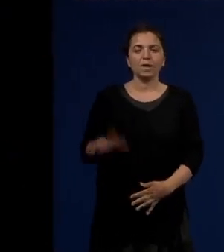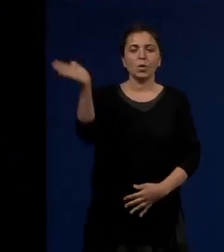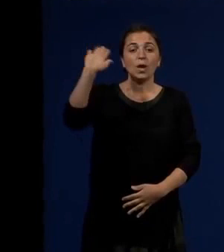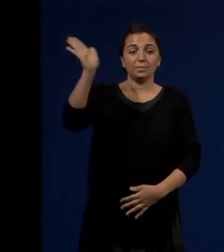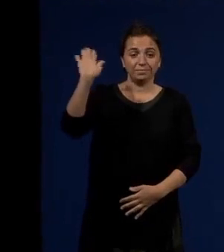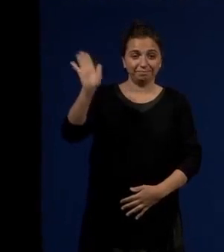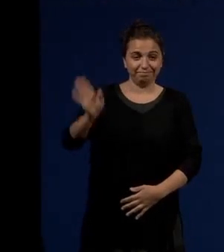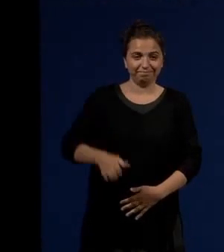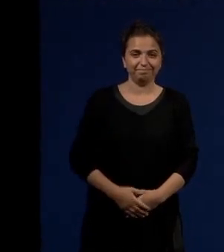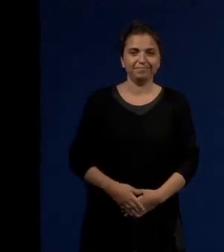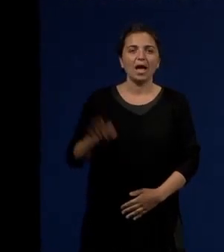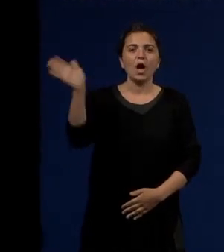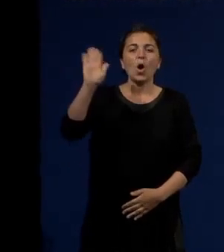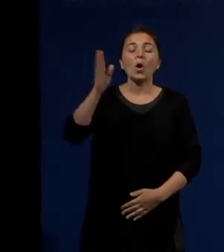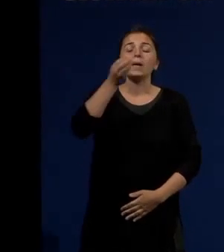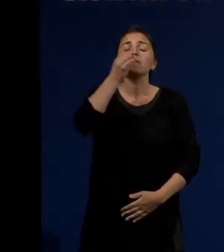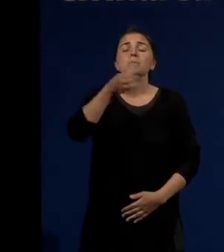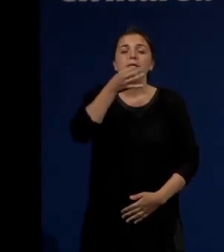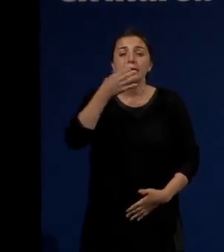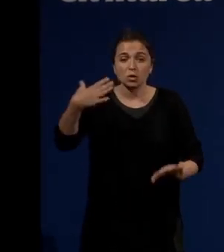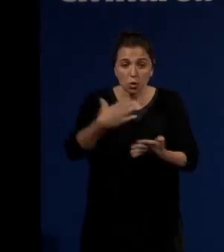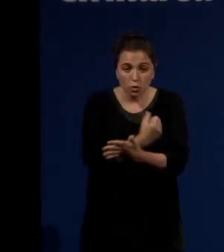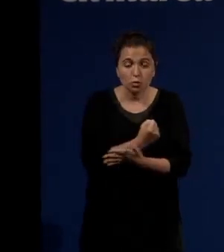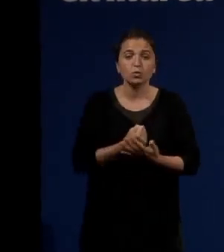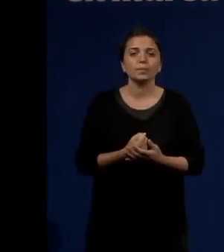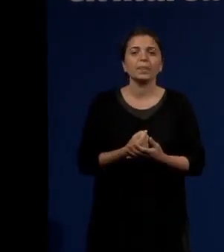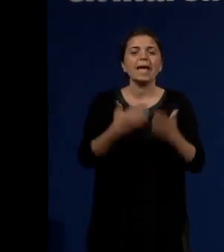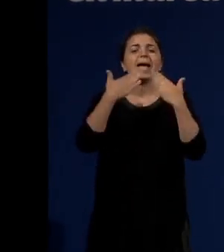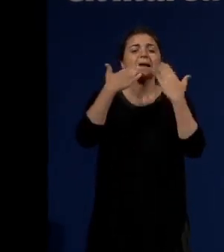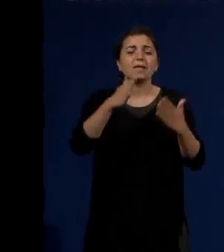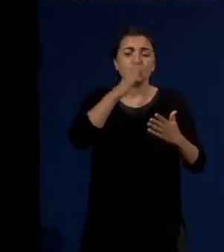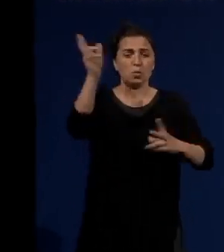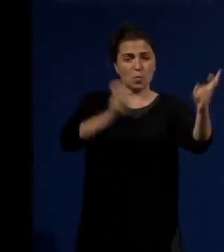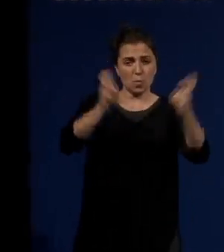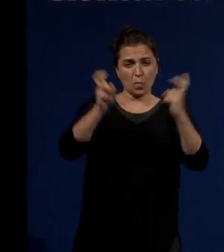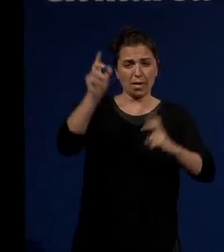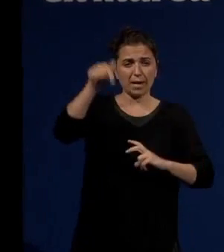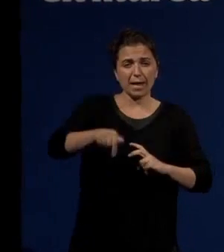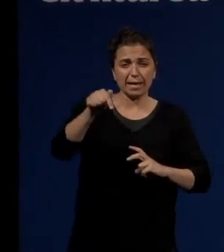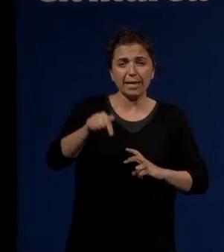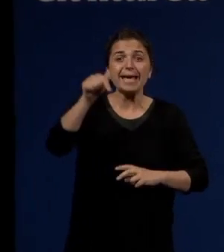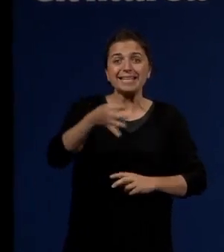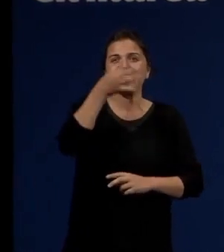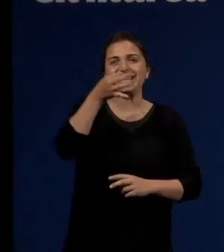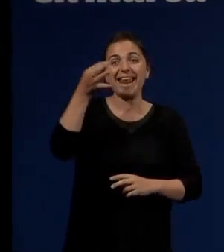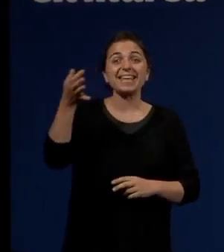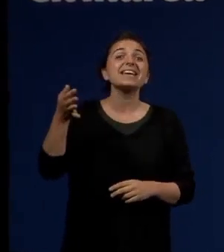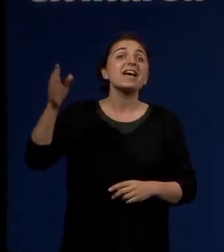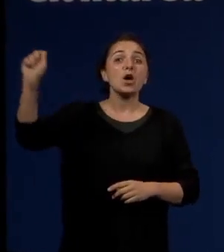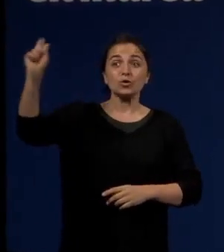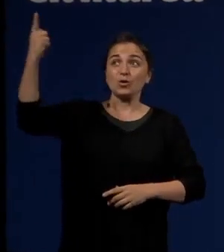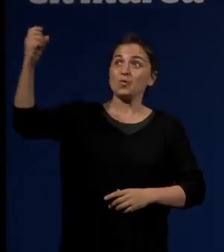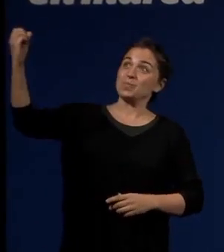Hola. Hola, boas tardes a todos. Moitas grazas por estar aquí. Ao final, nesta tarde na que saí o sol,